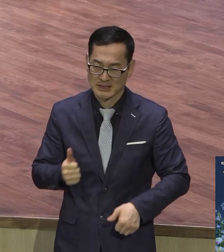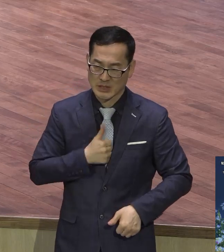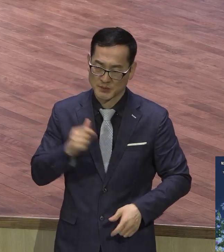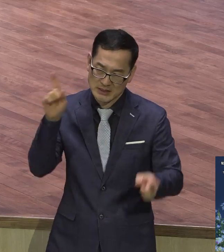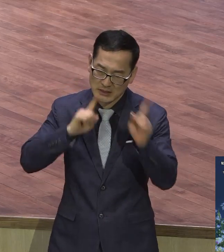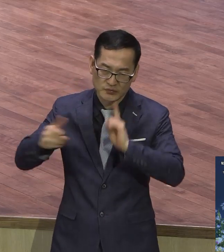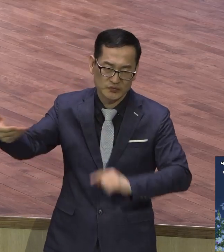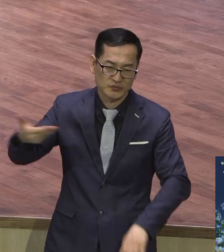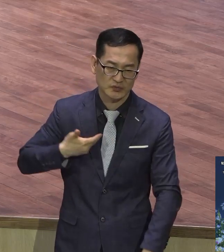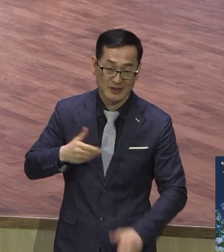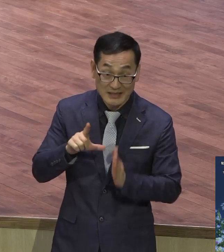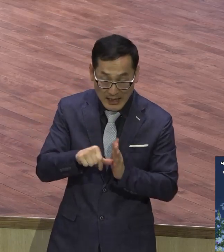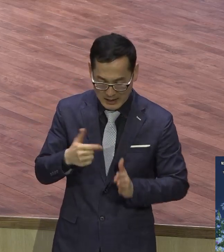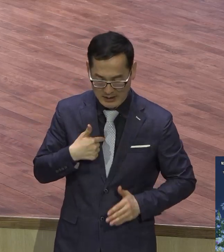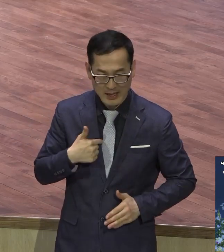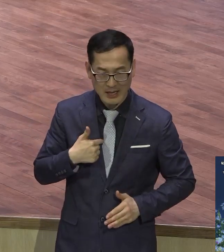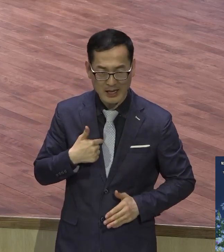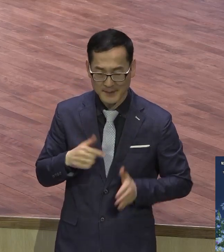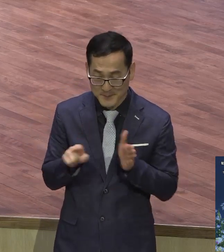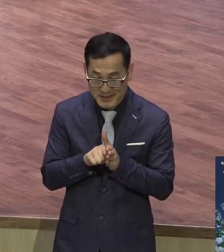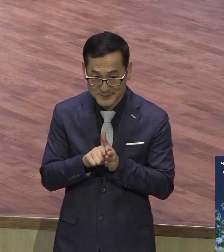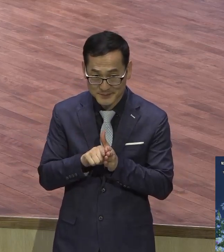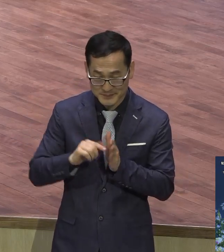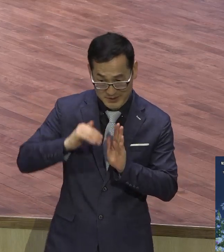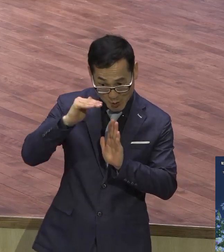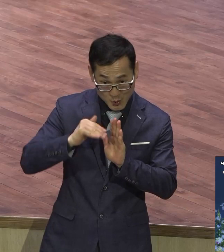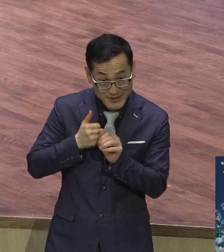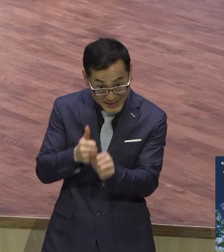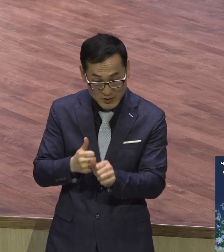그때 여러분이 신앙의 상태가 드러나는 겁니다.